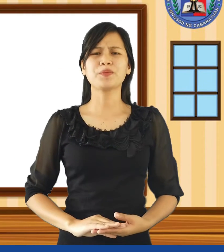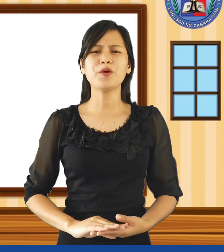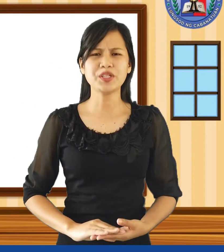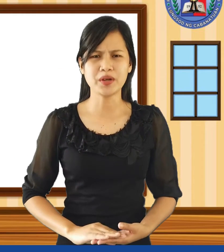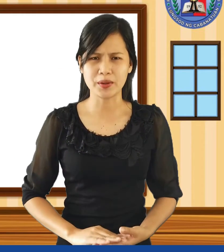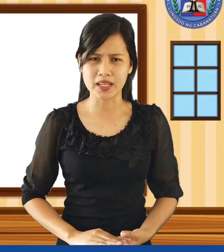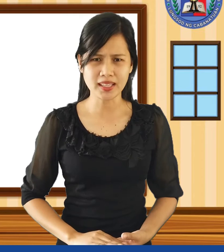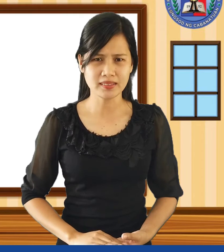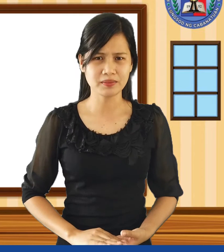Subukan nyo nga ulit.